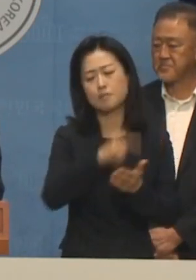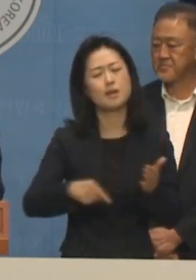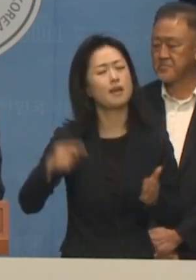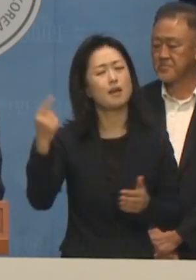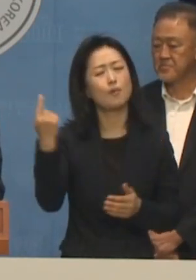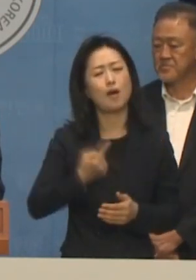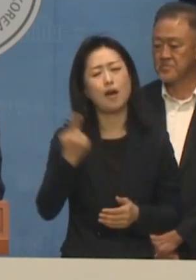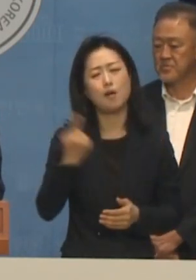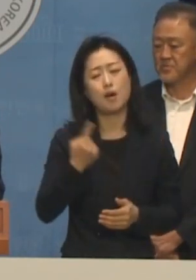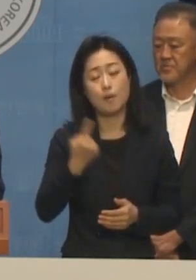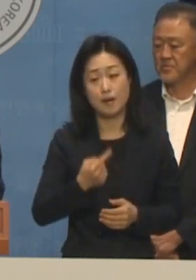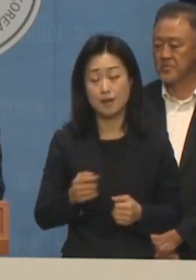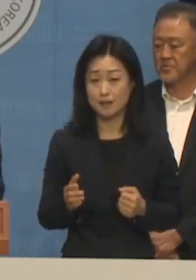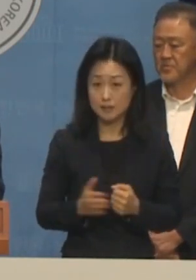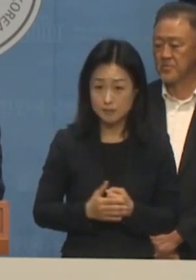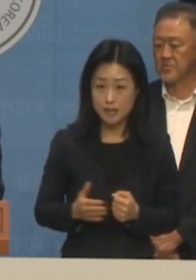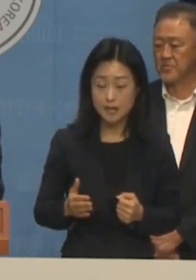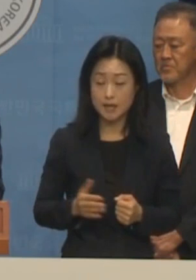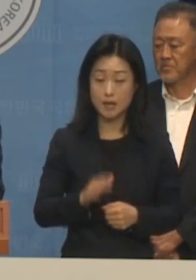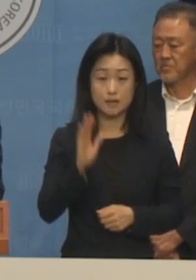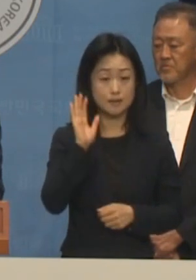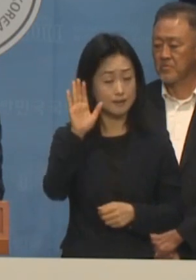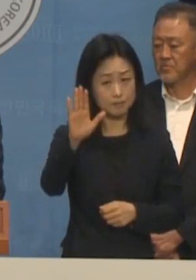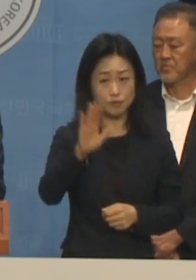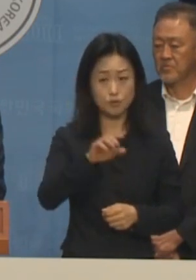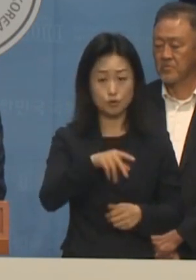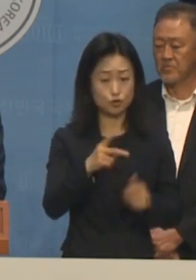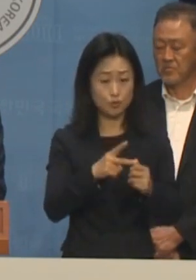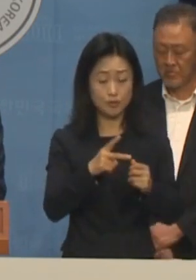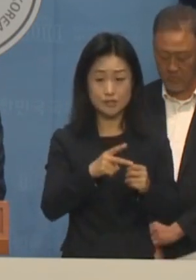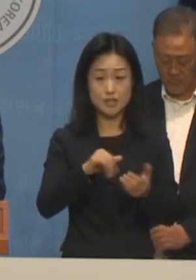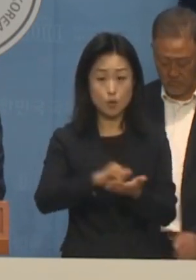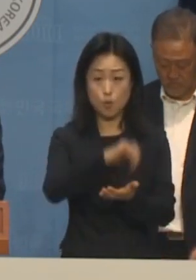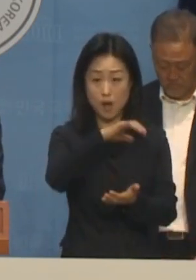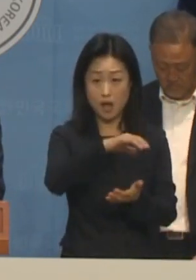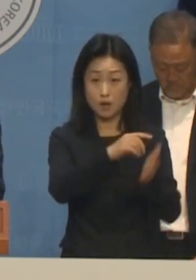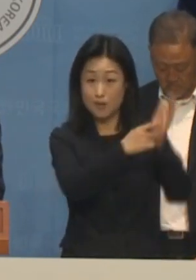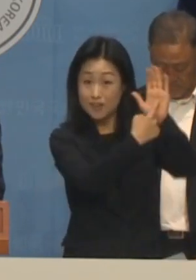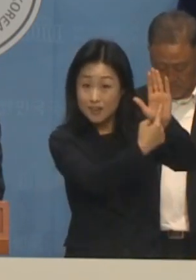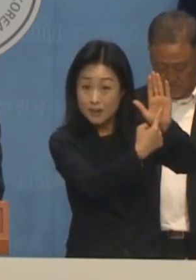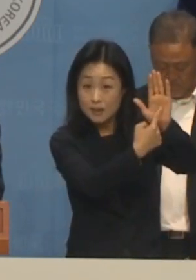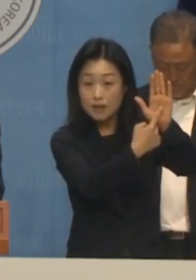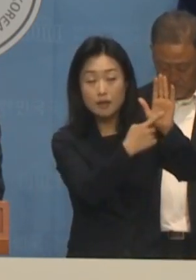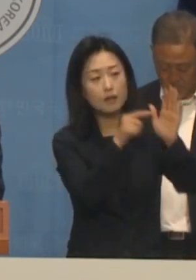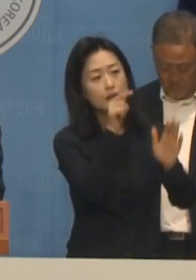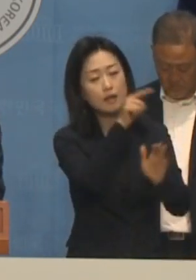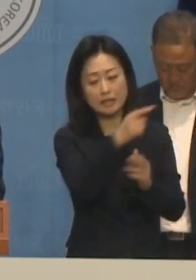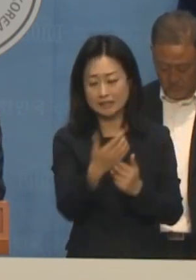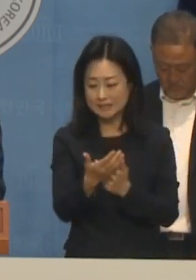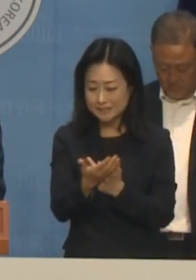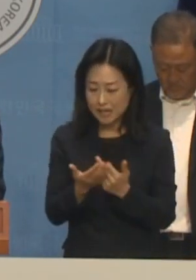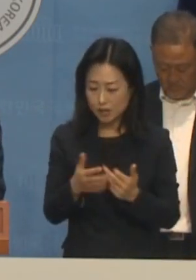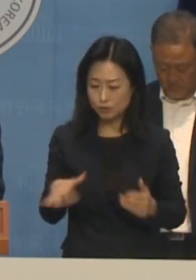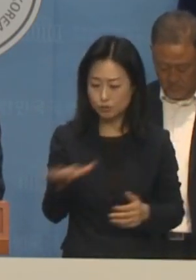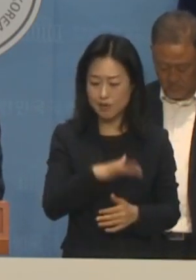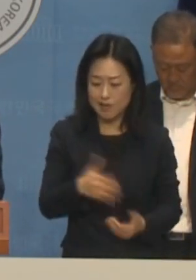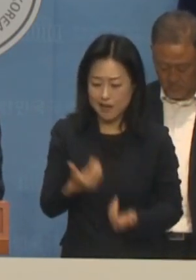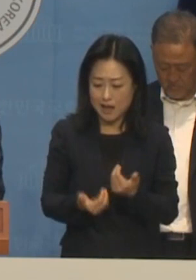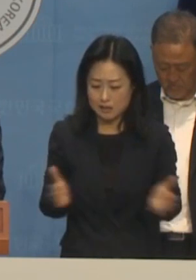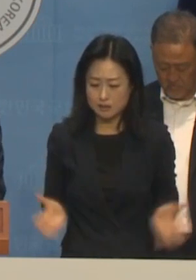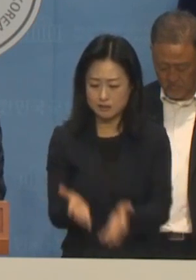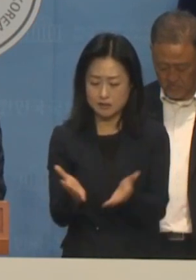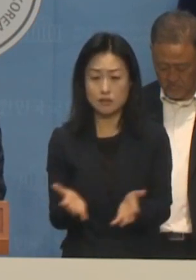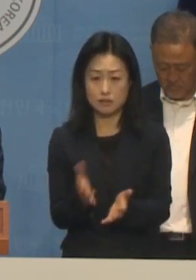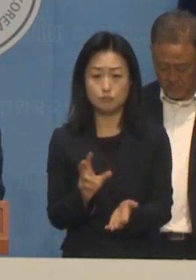끼치는 중요한 사업입니다. 그렇기 때문에 제주 제2공항 기본계획 고시를 강행하는 것은 제주도민들의 갈등을